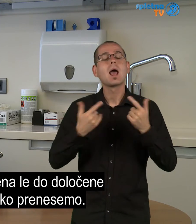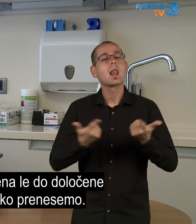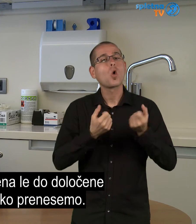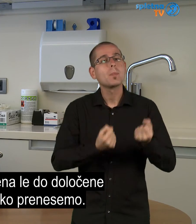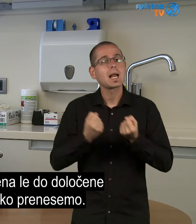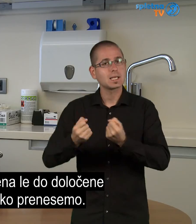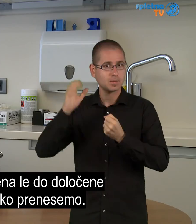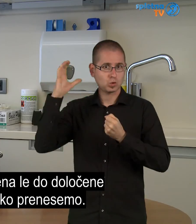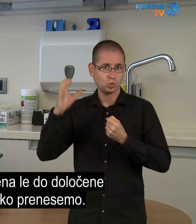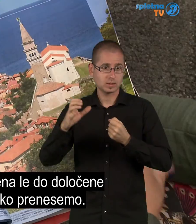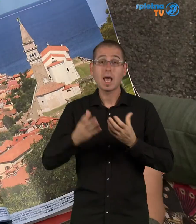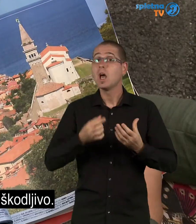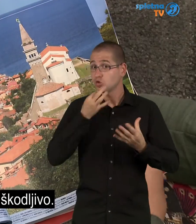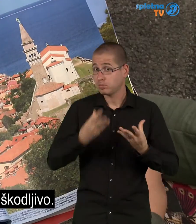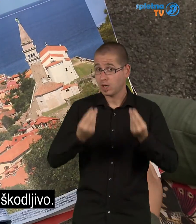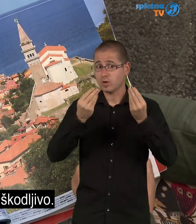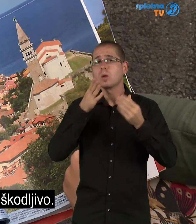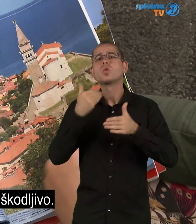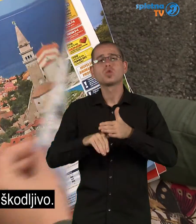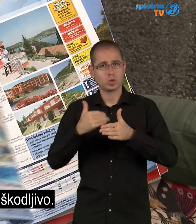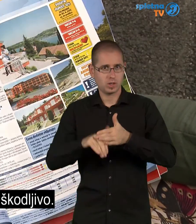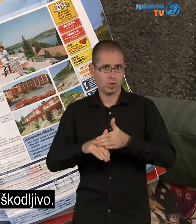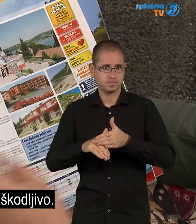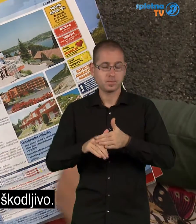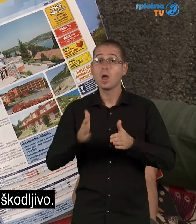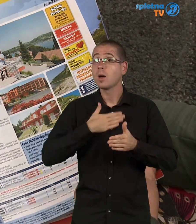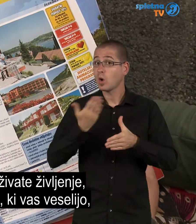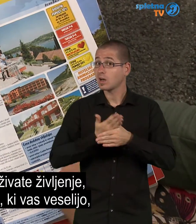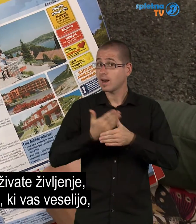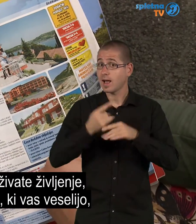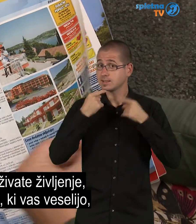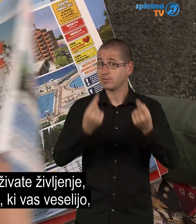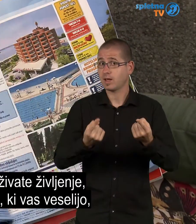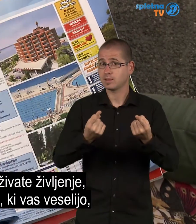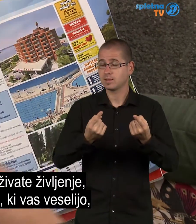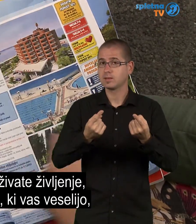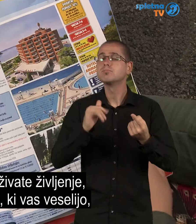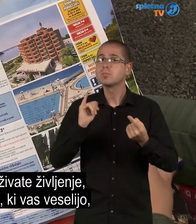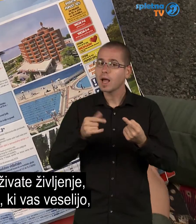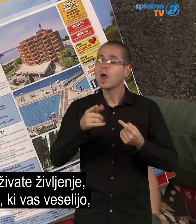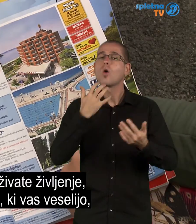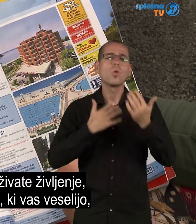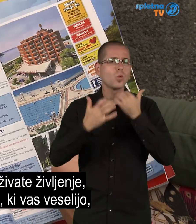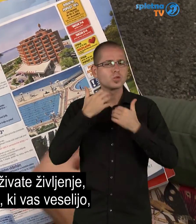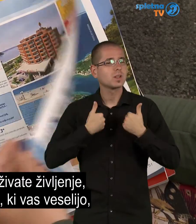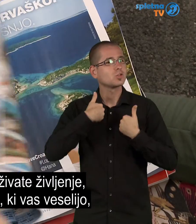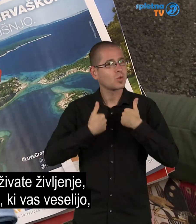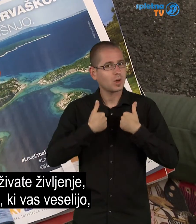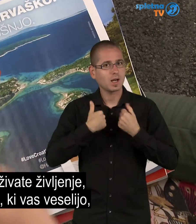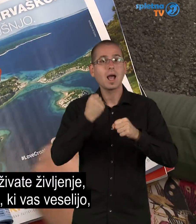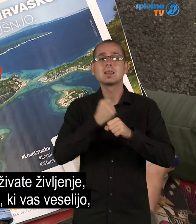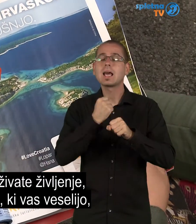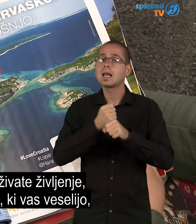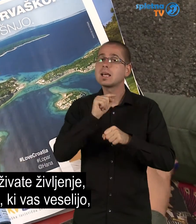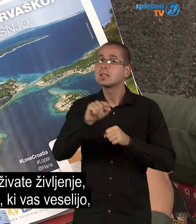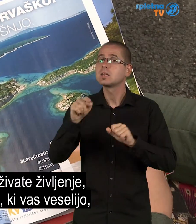ga mi lahko prenesemo. Preveč pa bo škodljivo. Torej, moj nasvet vsekakor je, da uživate